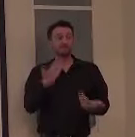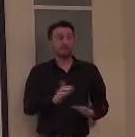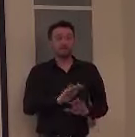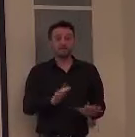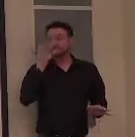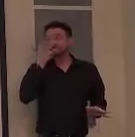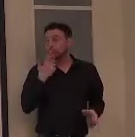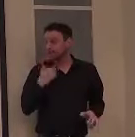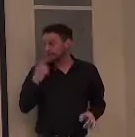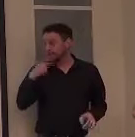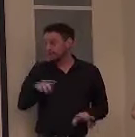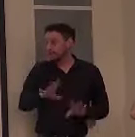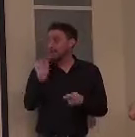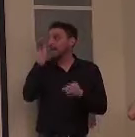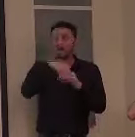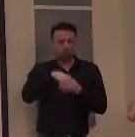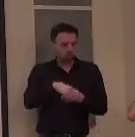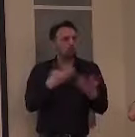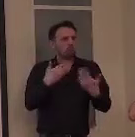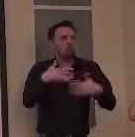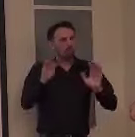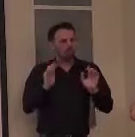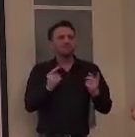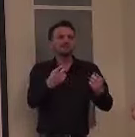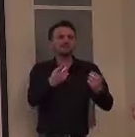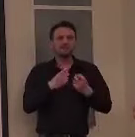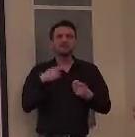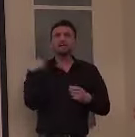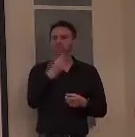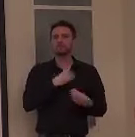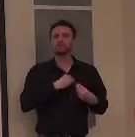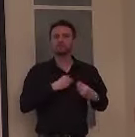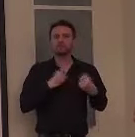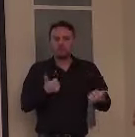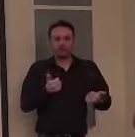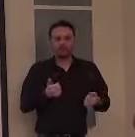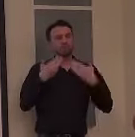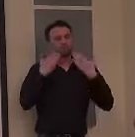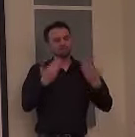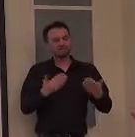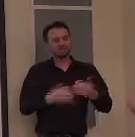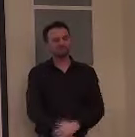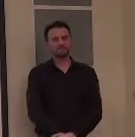que había cerrado con ilusión es posible es necesario y nosotros de bien a todos